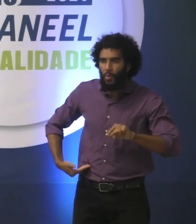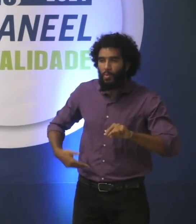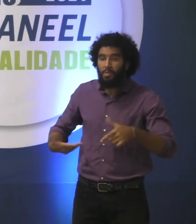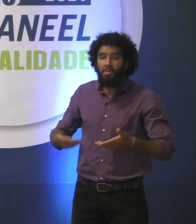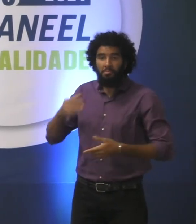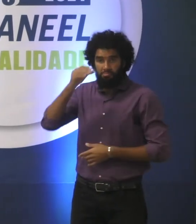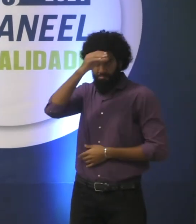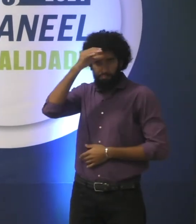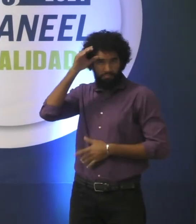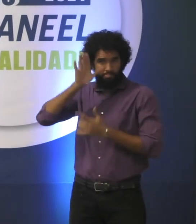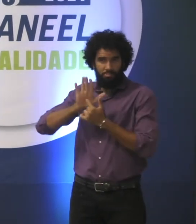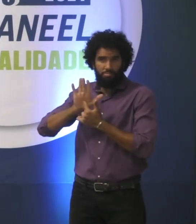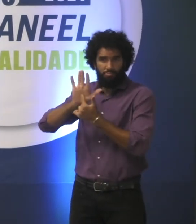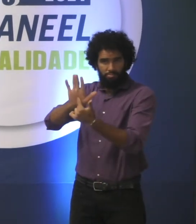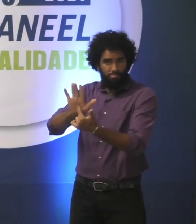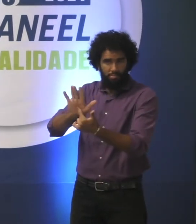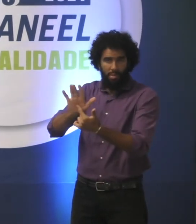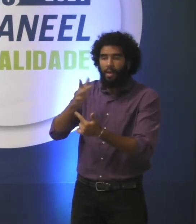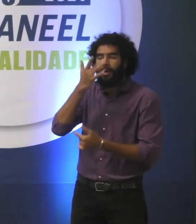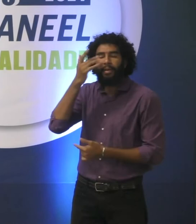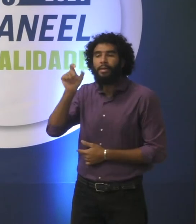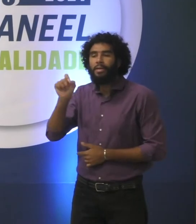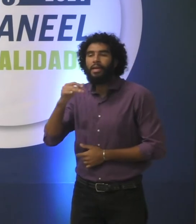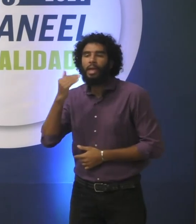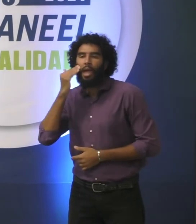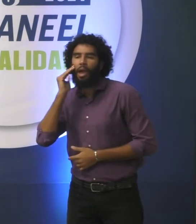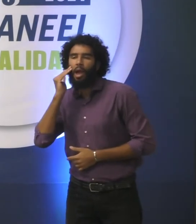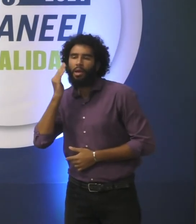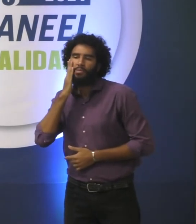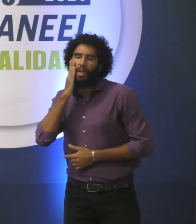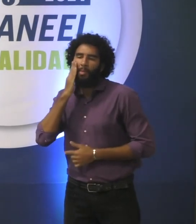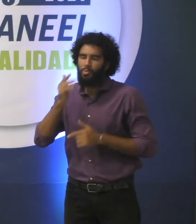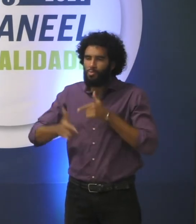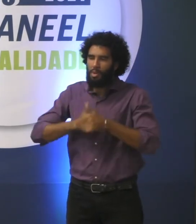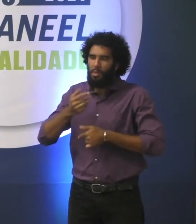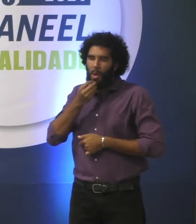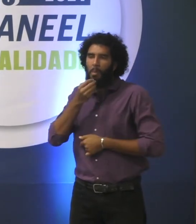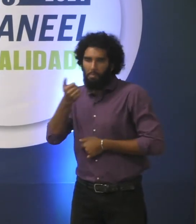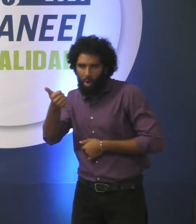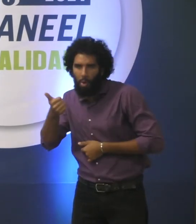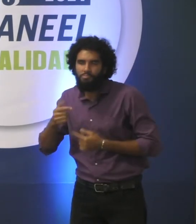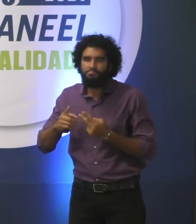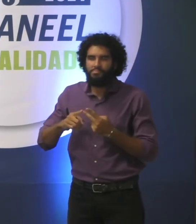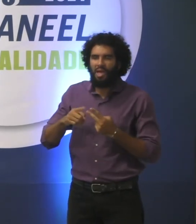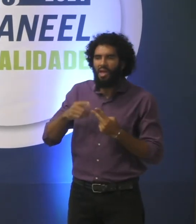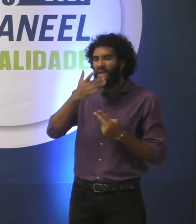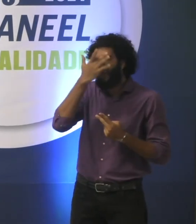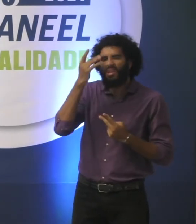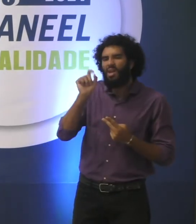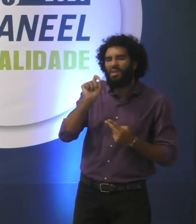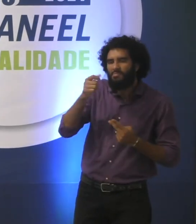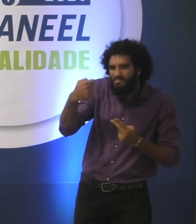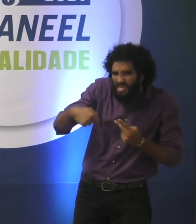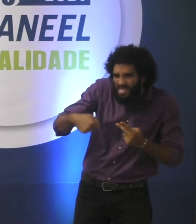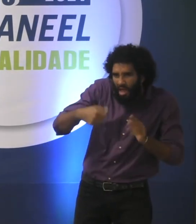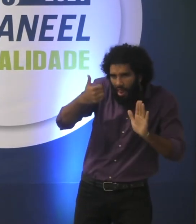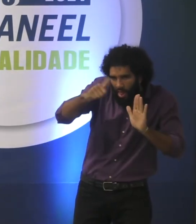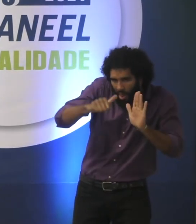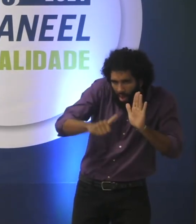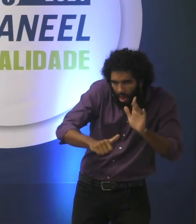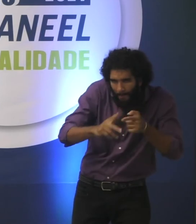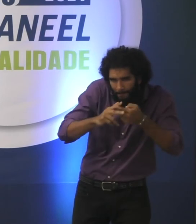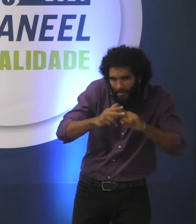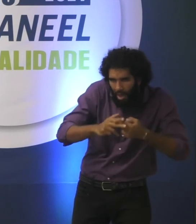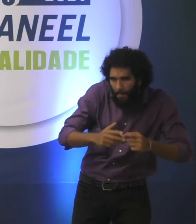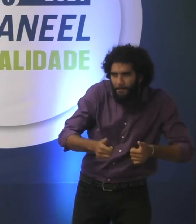sinalizando quem que ele entende que presta um bom serviço, quem tem que melhorar, né? Vi aqui que alguns prêmios não foram...